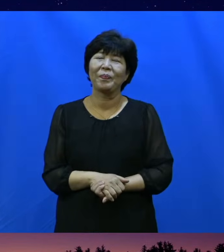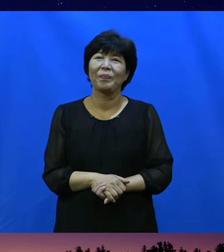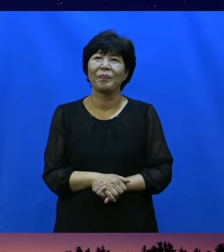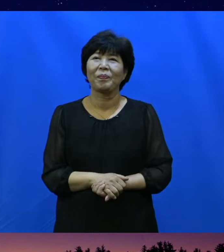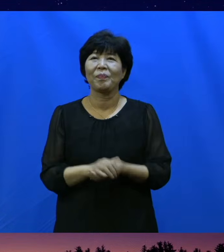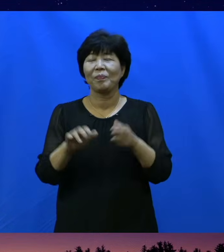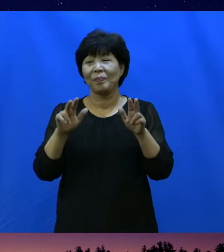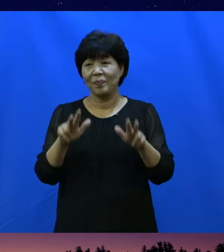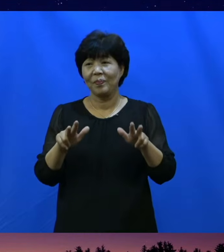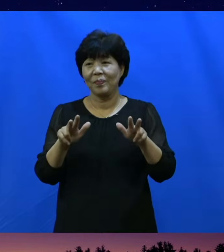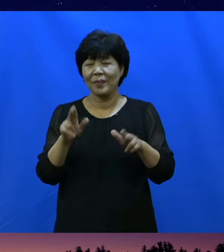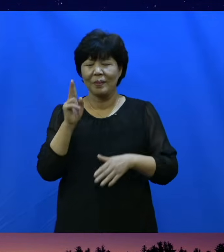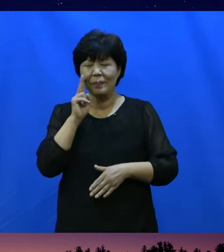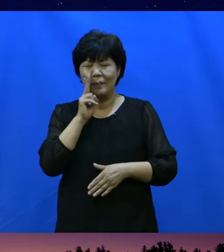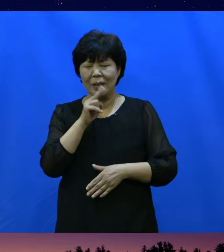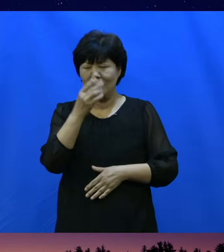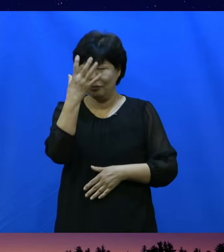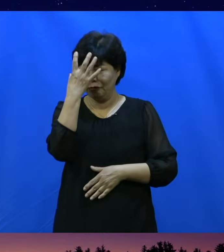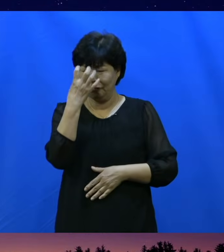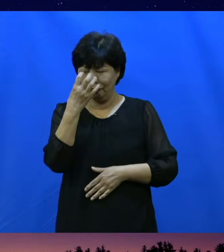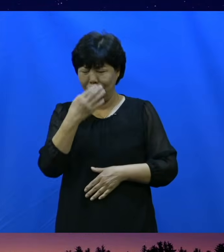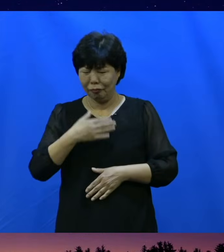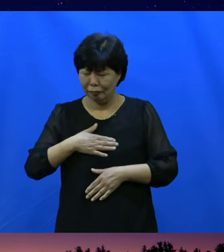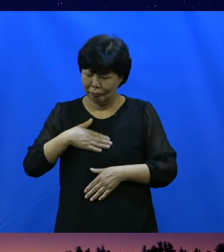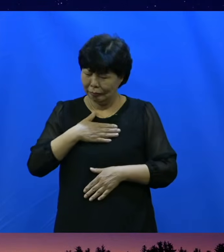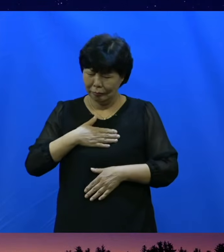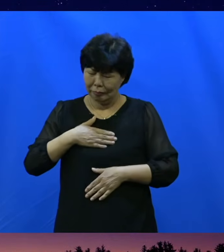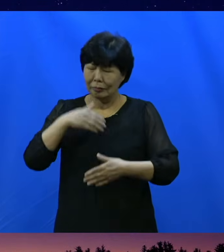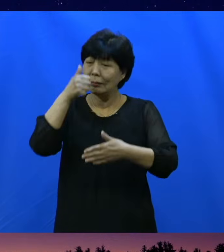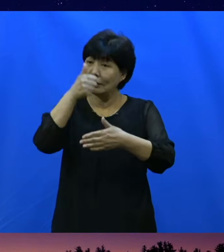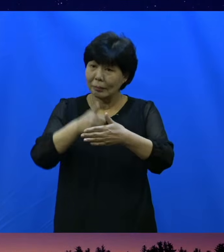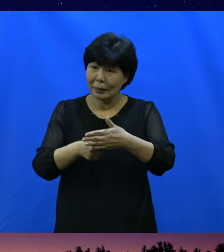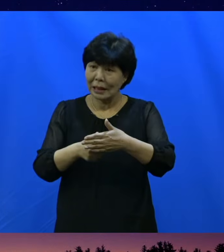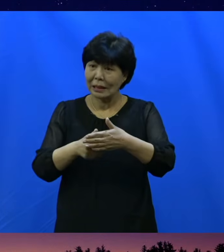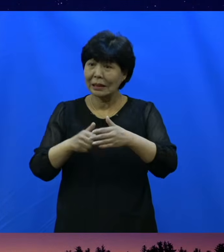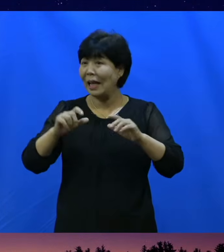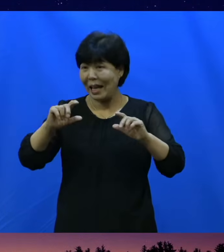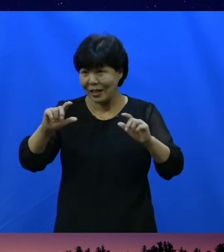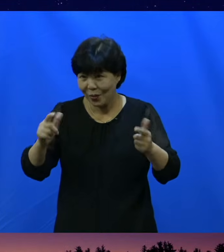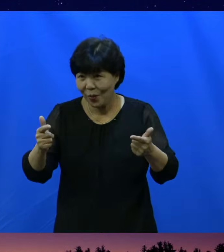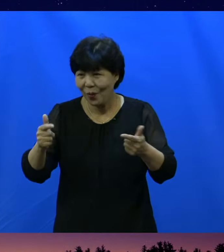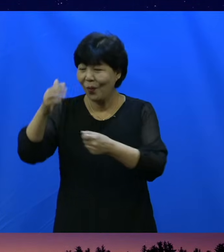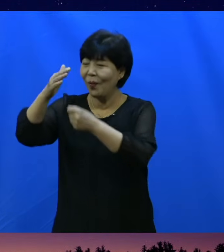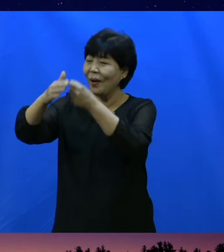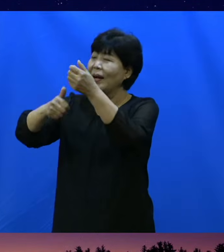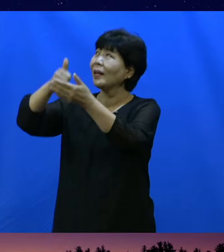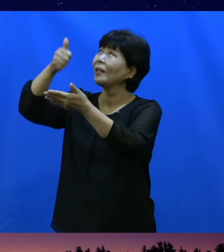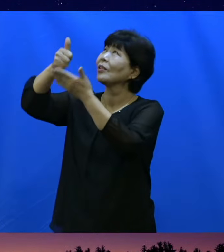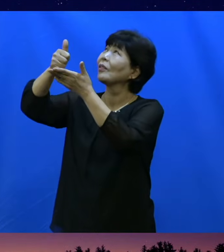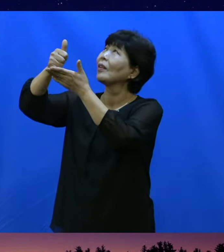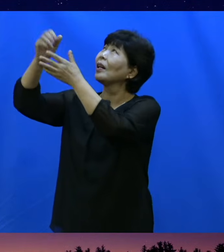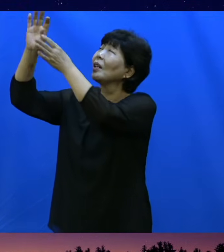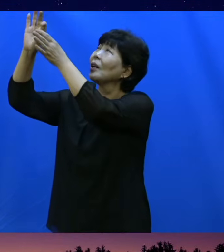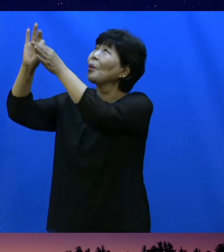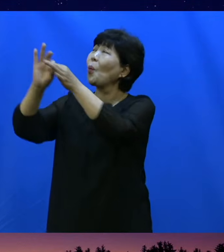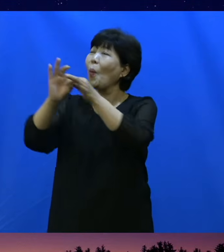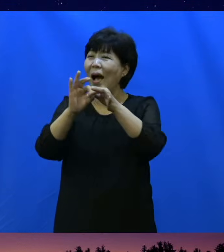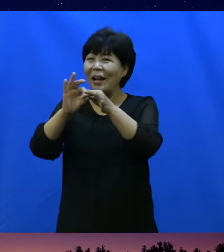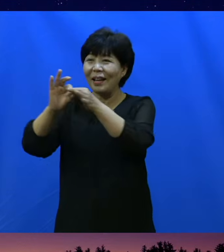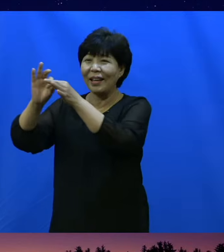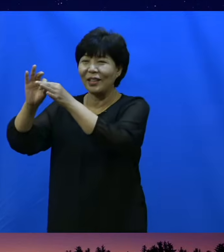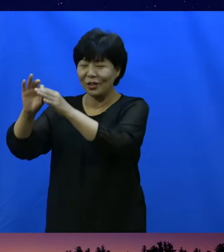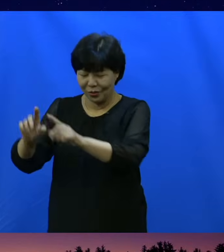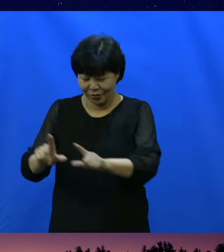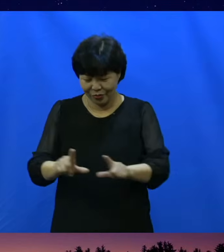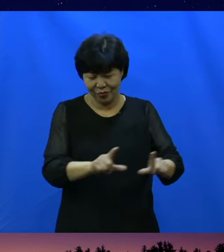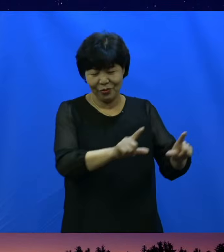이제는 비참한 감정에서 빠져나온 정도가 아닙니다. 하나님의 풍성한 은혜 안에서 하나님과의 관계를 적극적으로 누리는 단계.